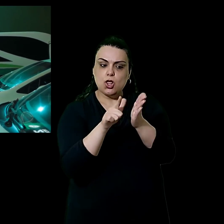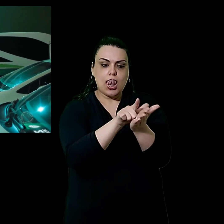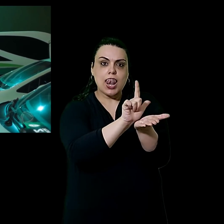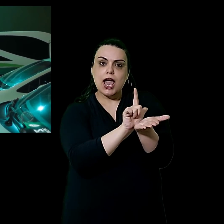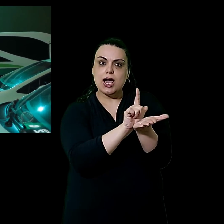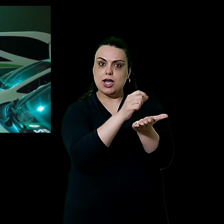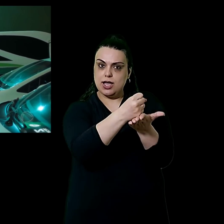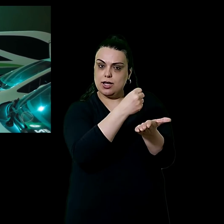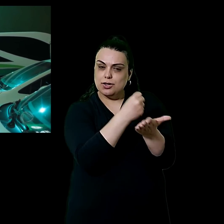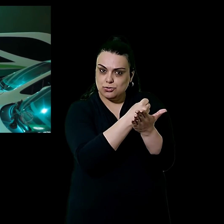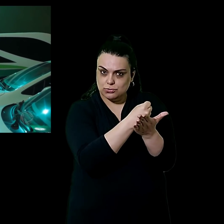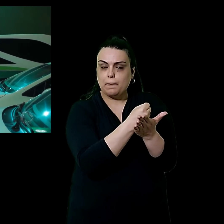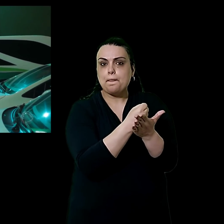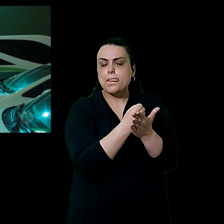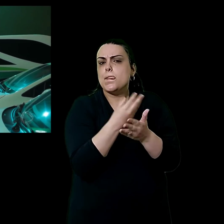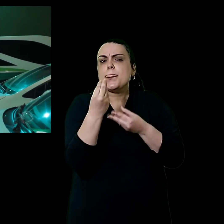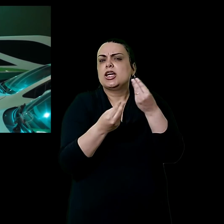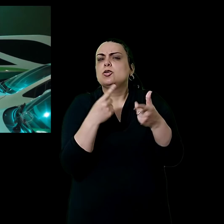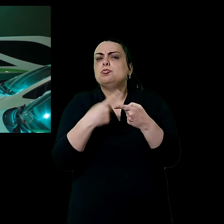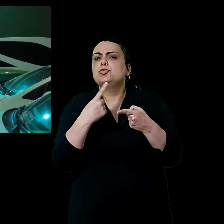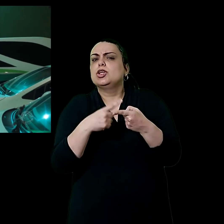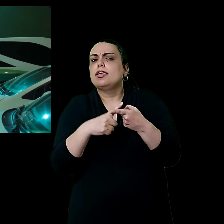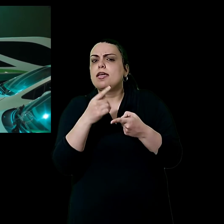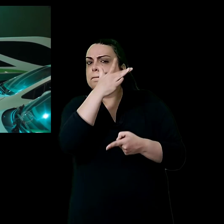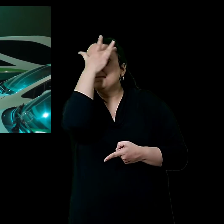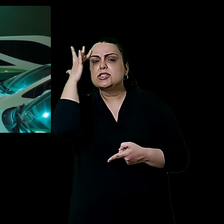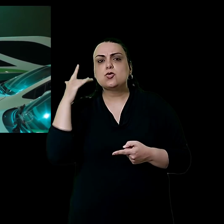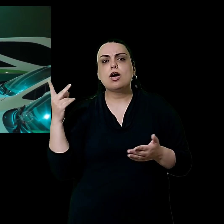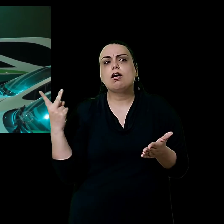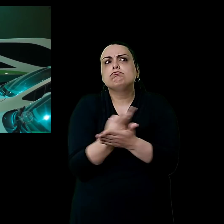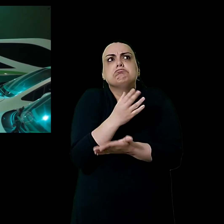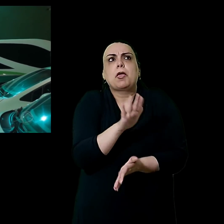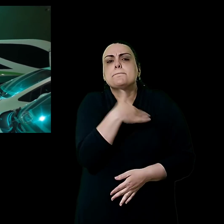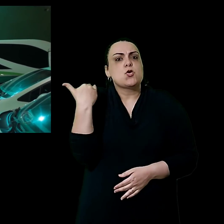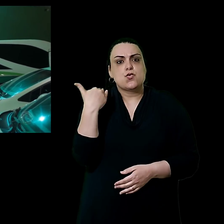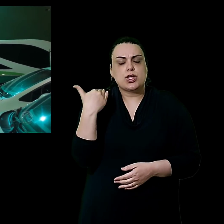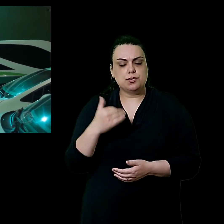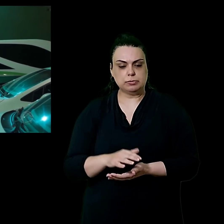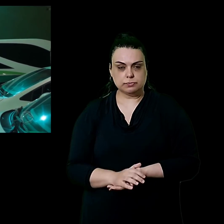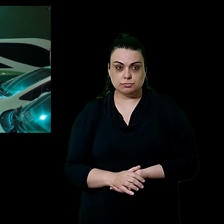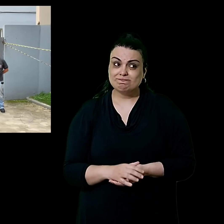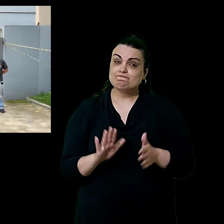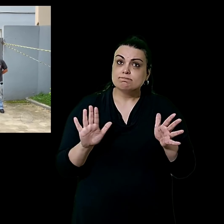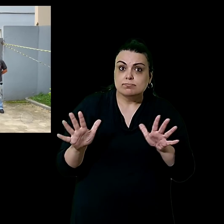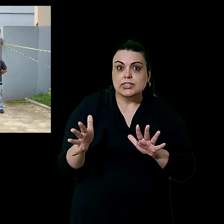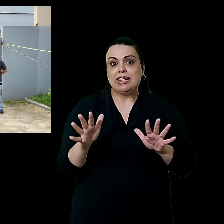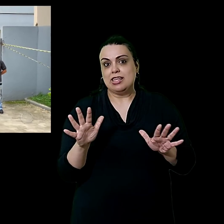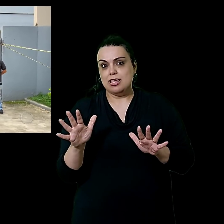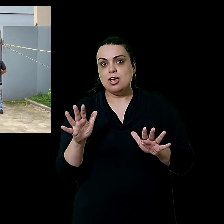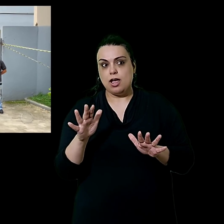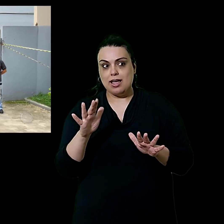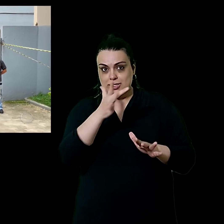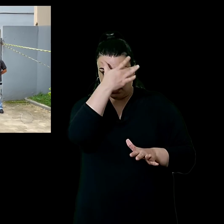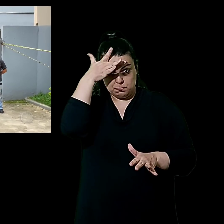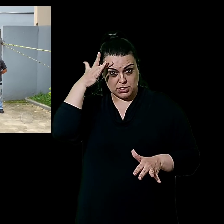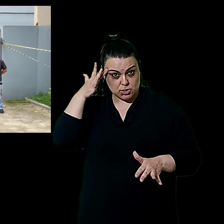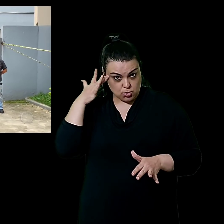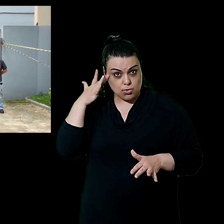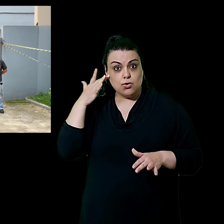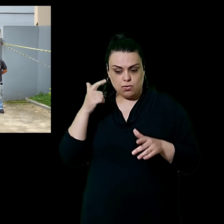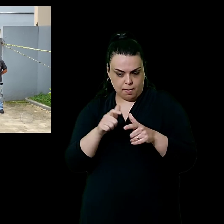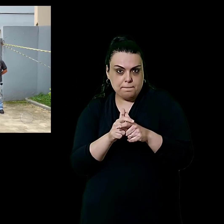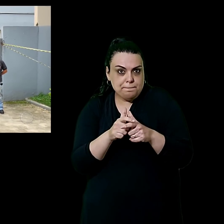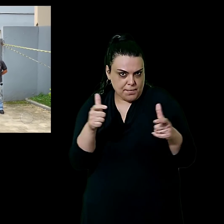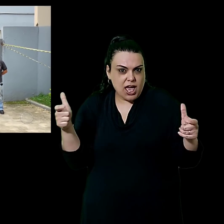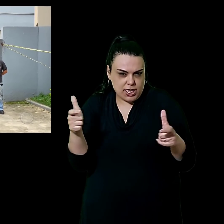laudo preliminar sobre a causa da morte dos ocupantes da aeronave. Provavelmente a causa da morte